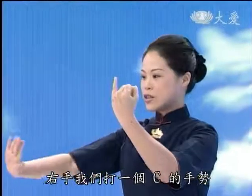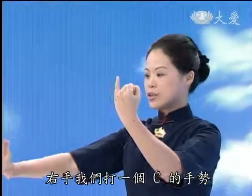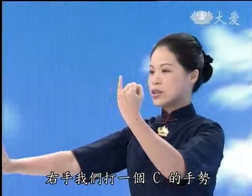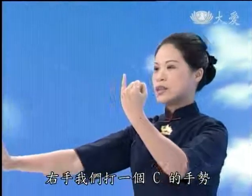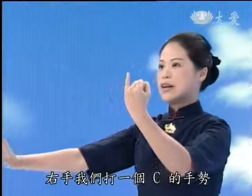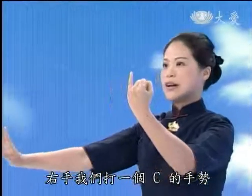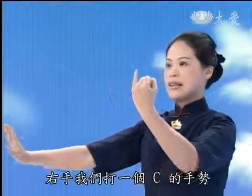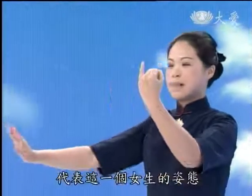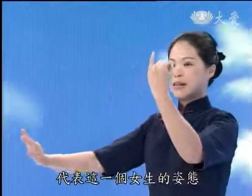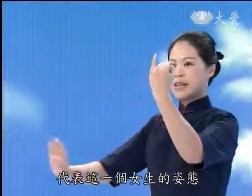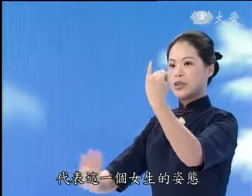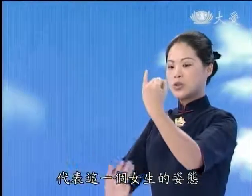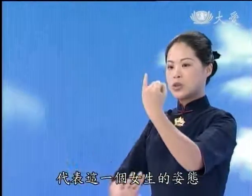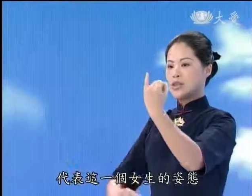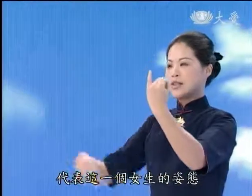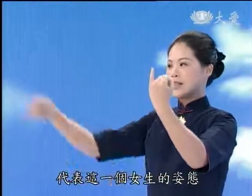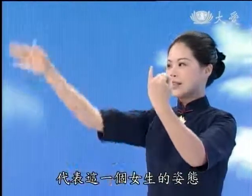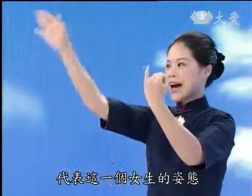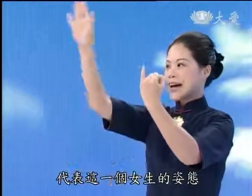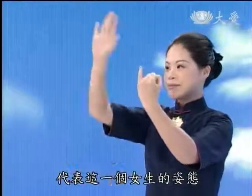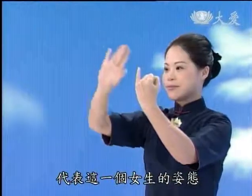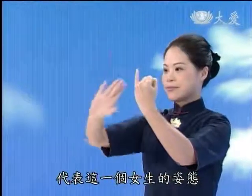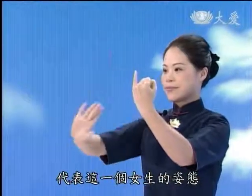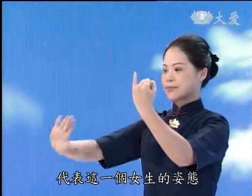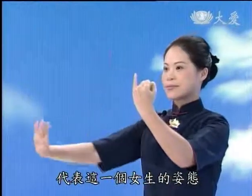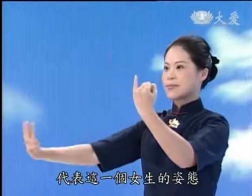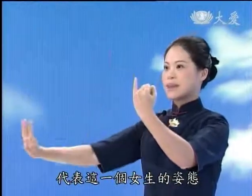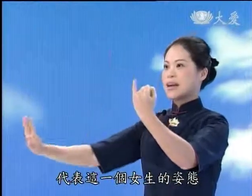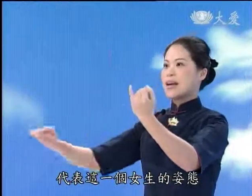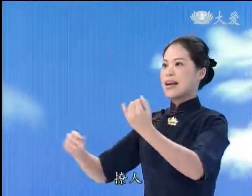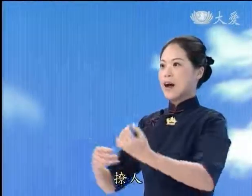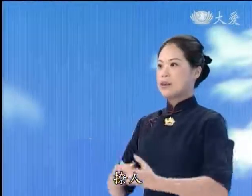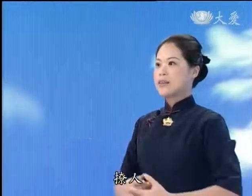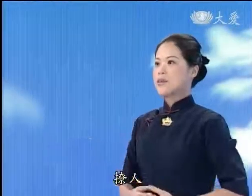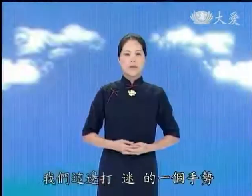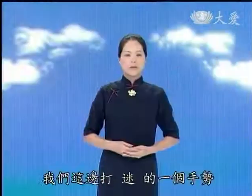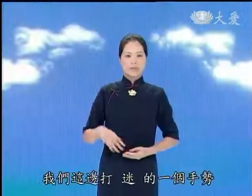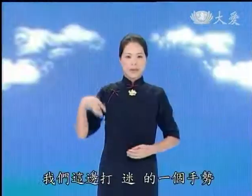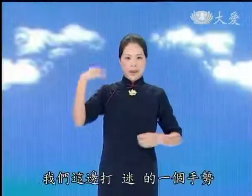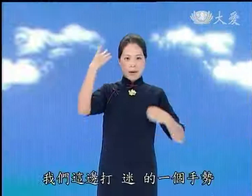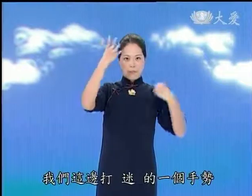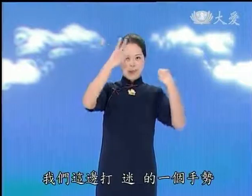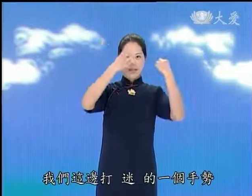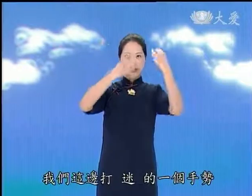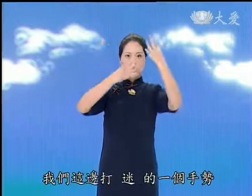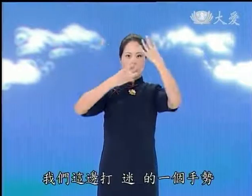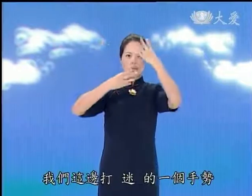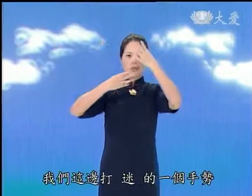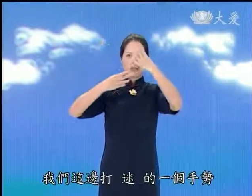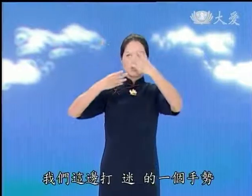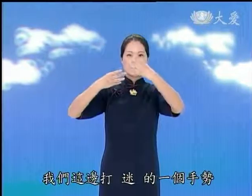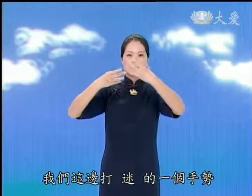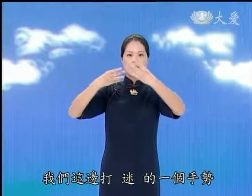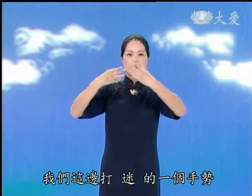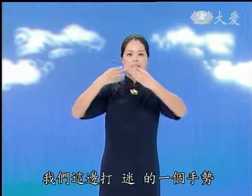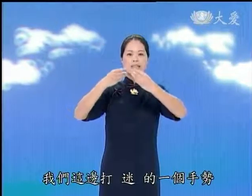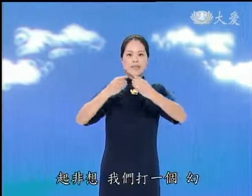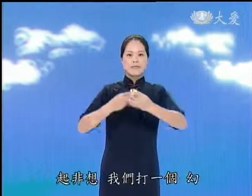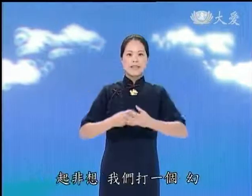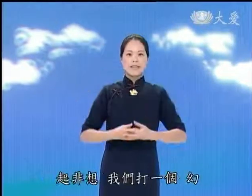手势，代表这个女生的姿态。撩人我们这边打迷的一个手势，起飞